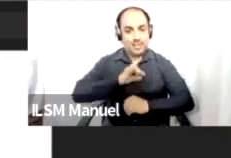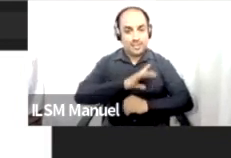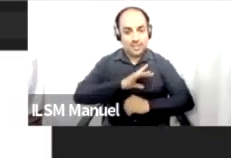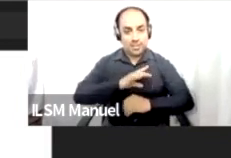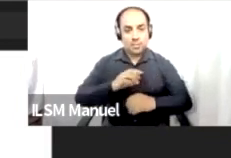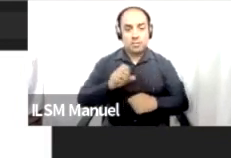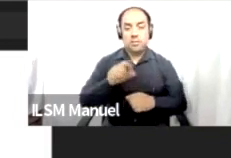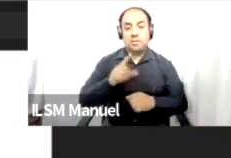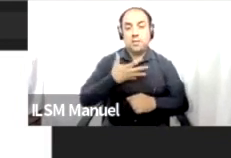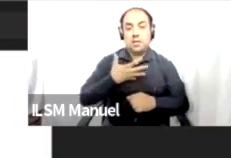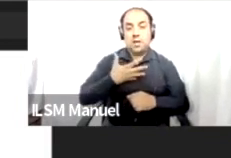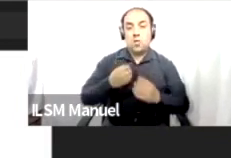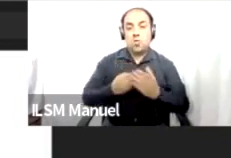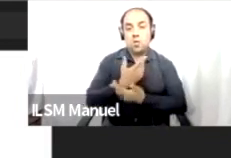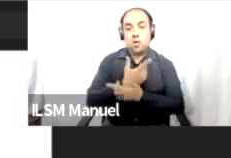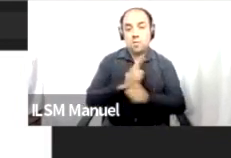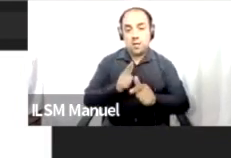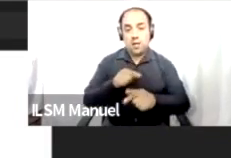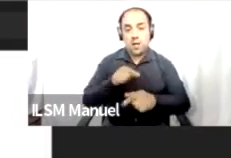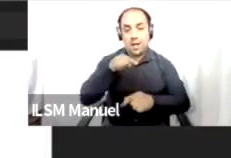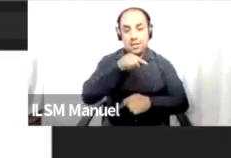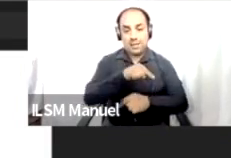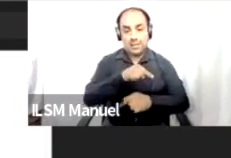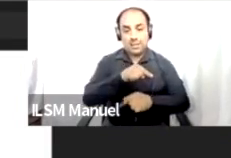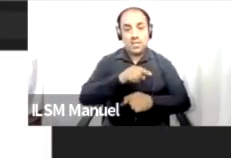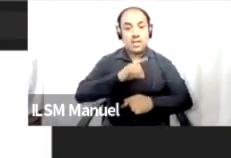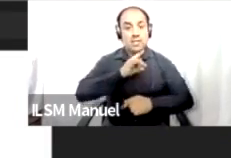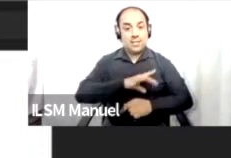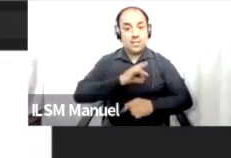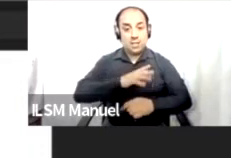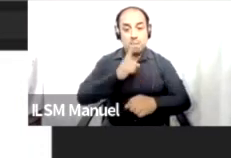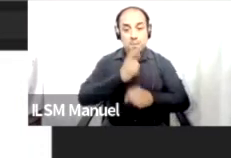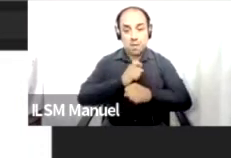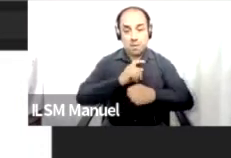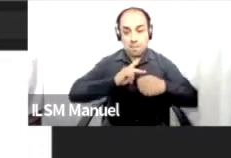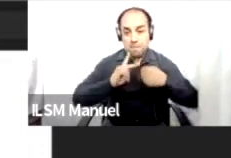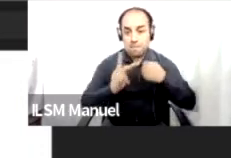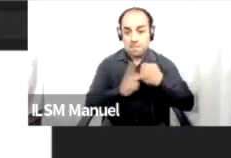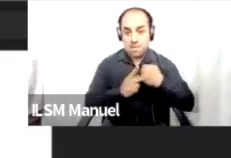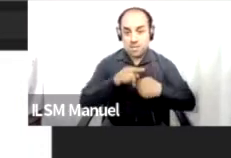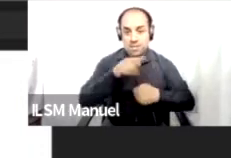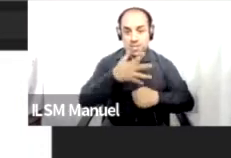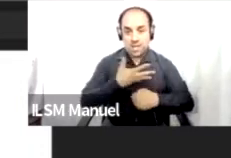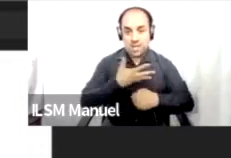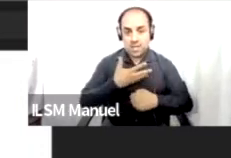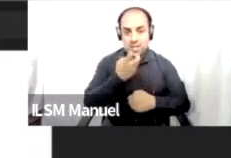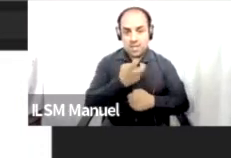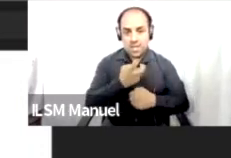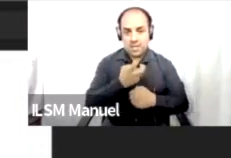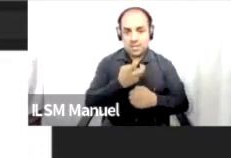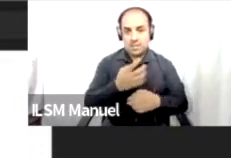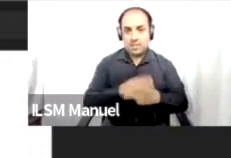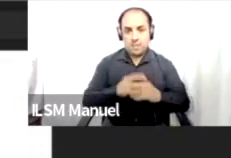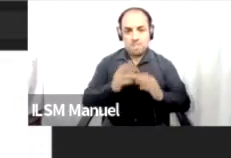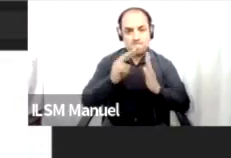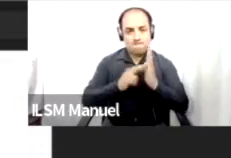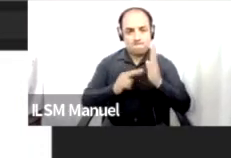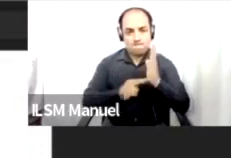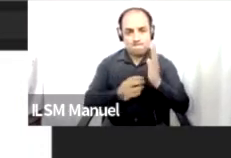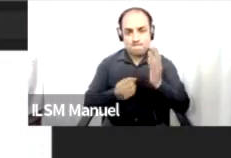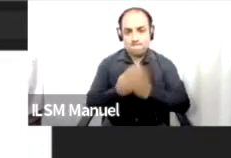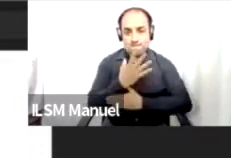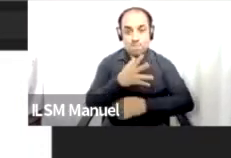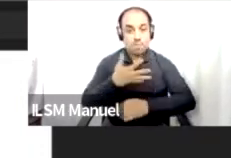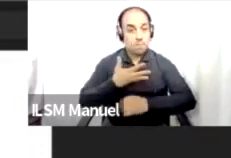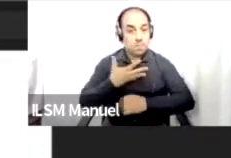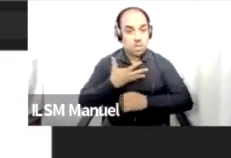neoliberal. En Chile es el primer país en el cual se va a imponer estas medidas y se va a tomar